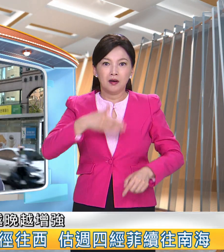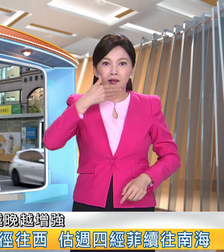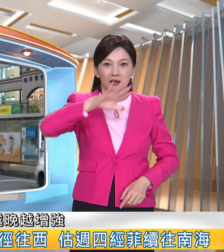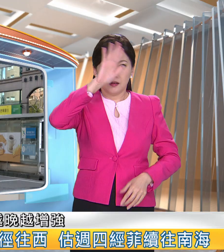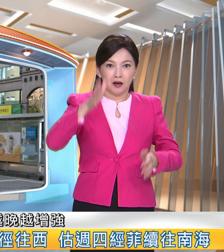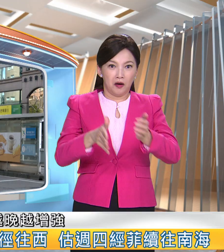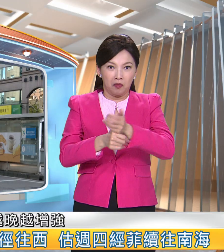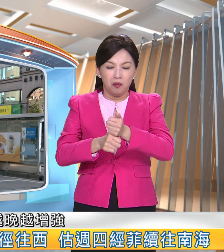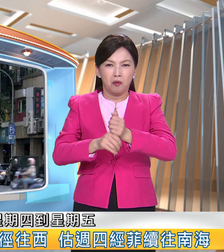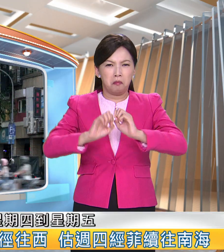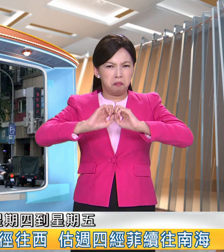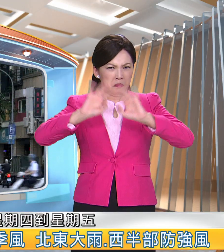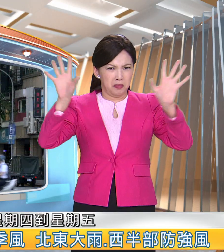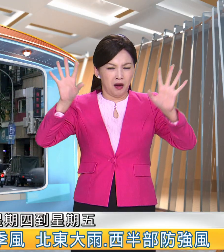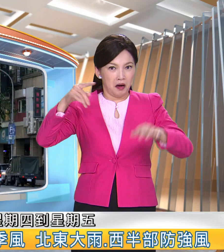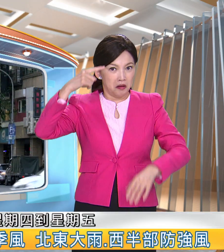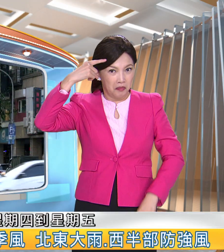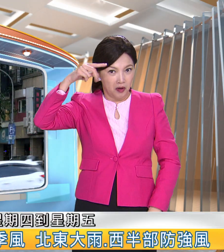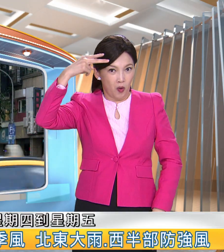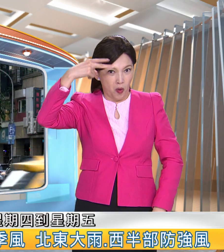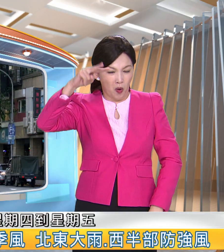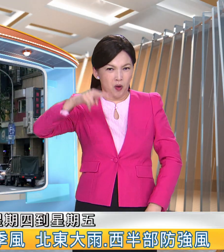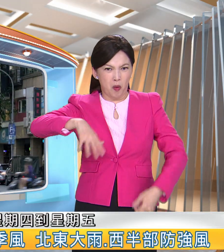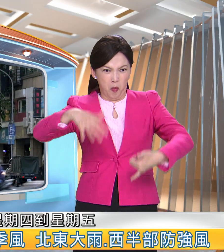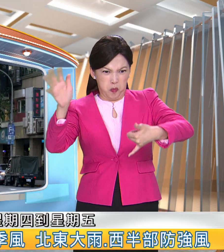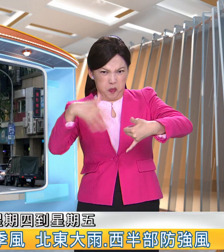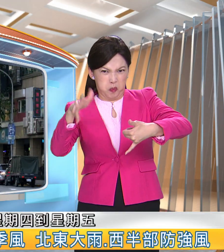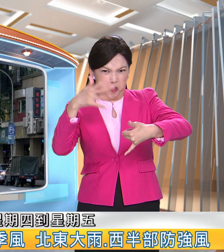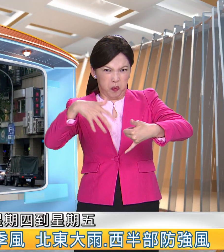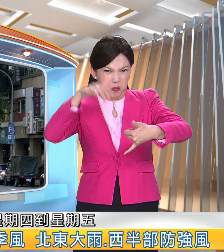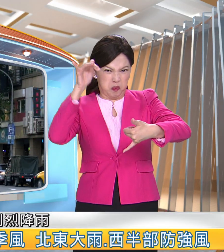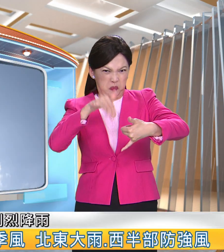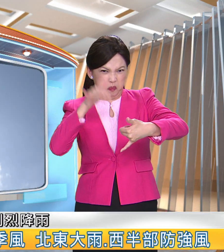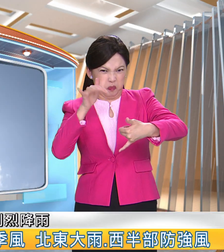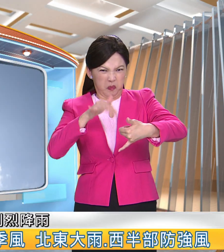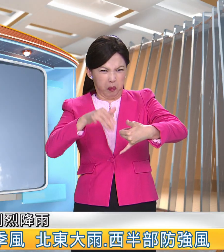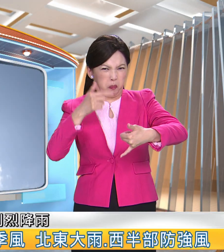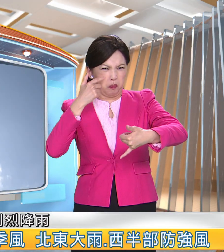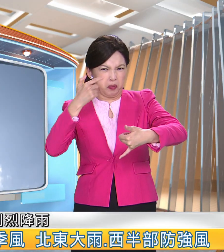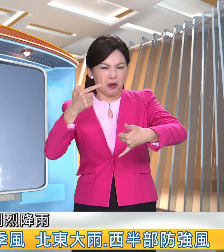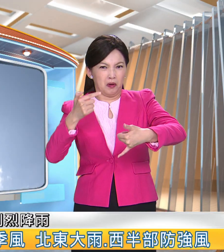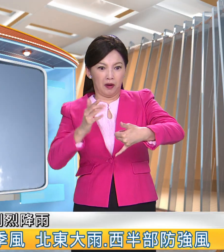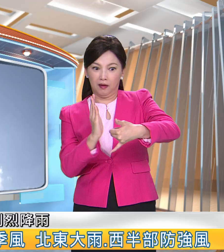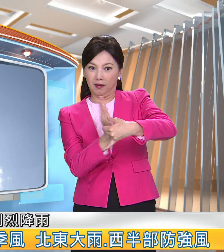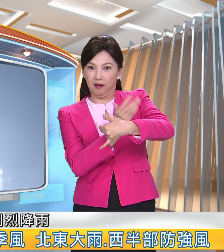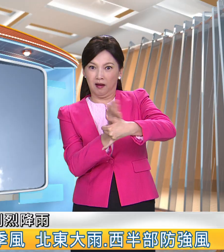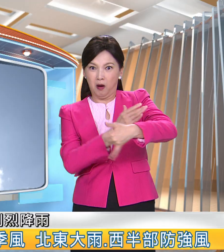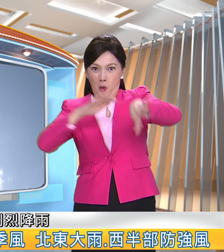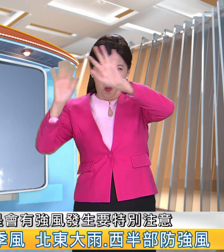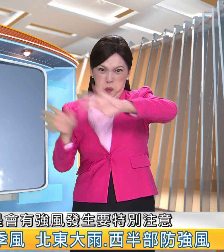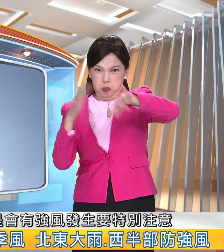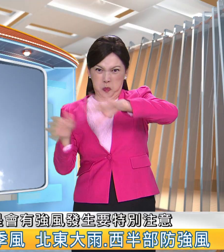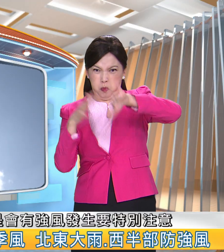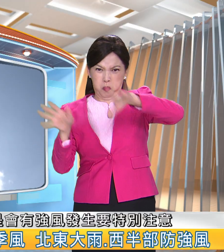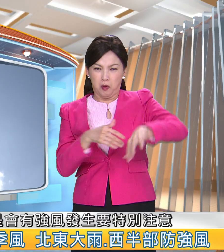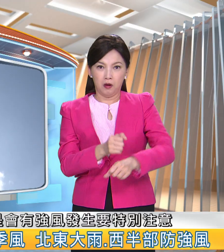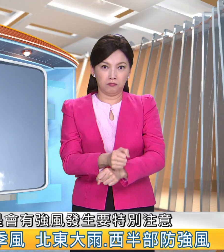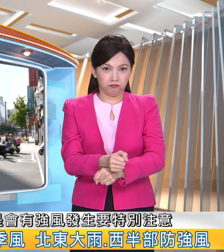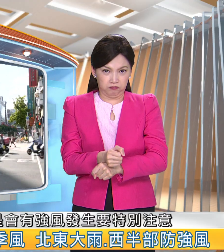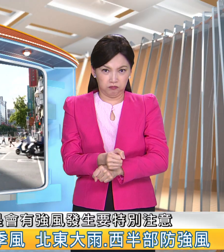强。气象署提醒，星期四到星期五，迎风面会有剧烈降雨，而西半部则是会有强风